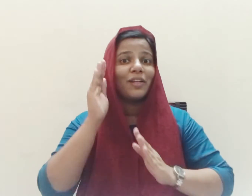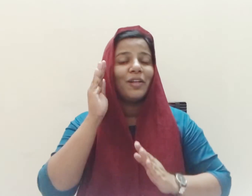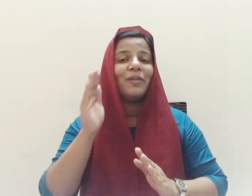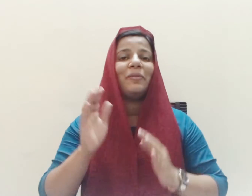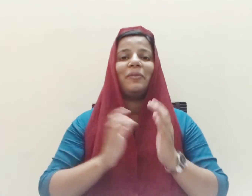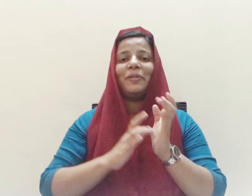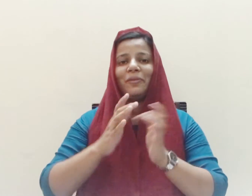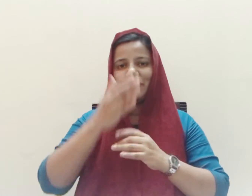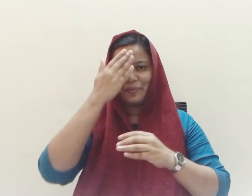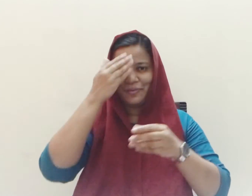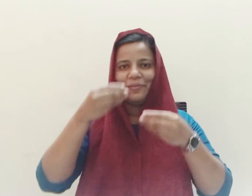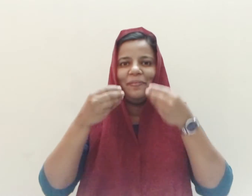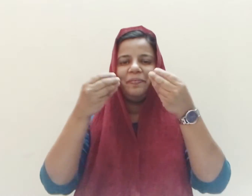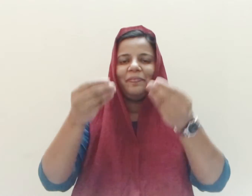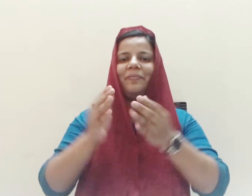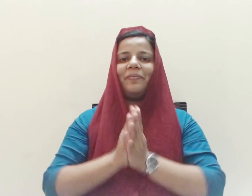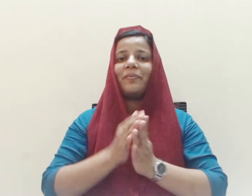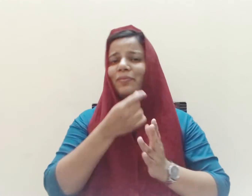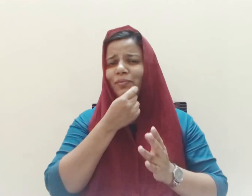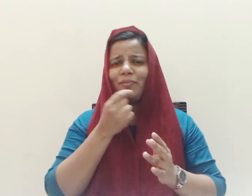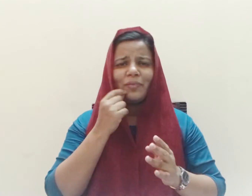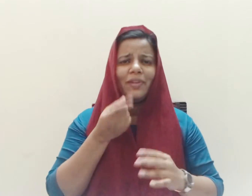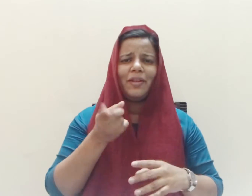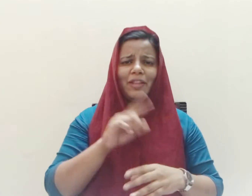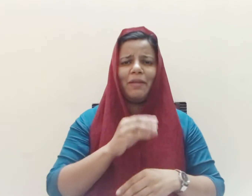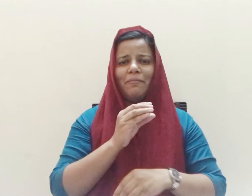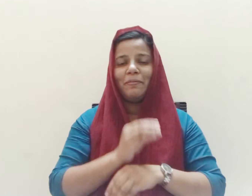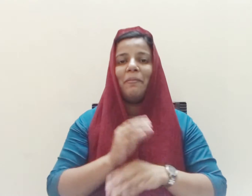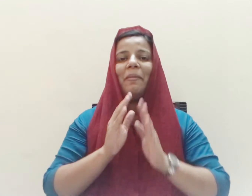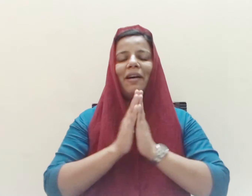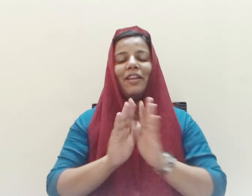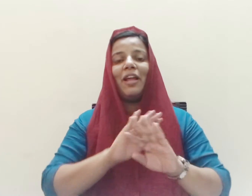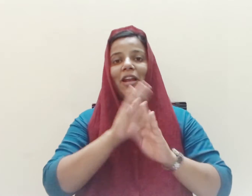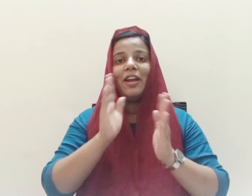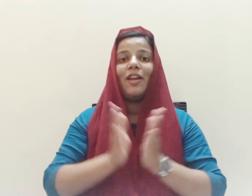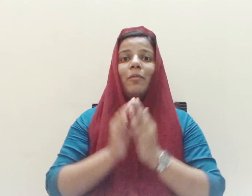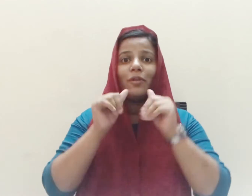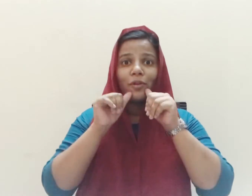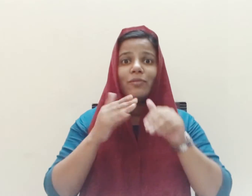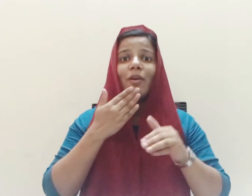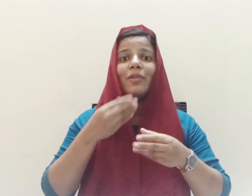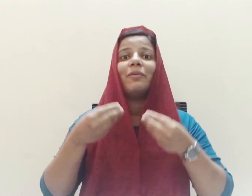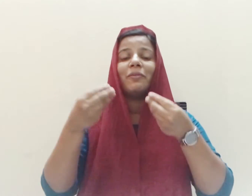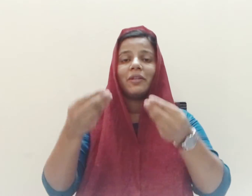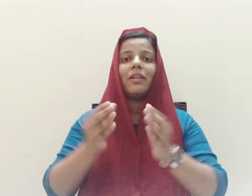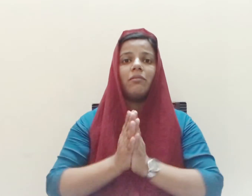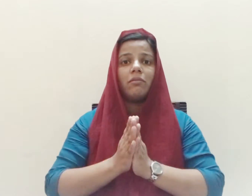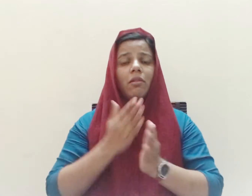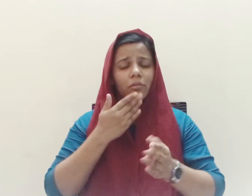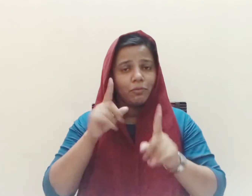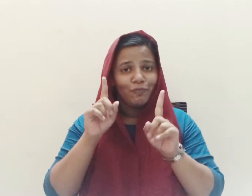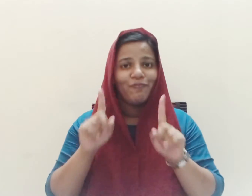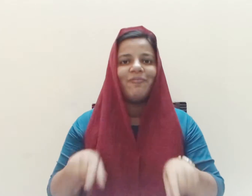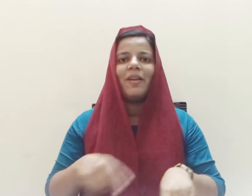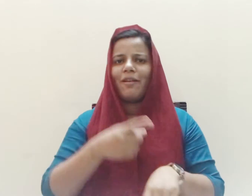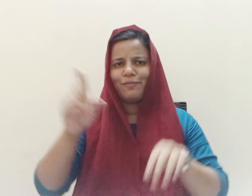കേട്ടല്ലേ കർത്താവ് ആമേൻ ആ ഫാസ്റ്റിംഗ് പ്രേരണയും ഇന്നലത്തെ സഭായോഗത്തെയും അനുഗ്രഹിച്ചത്. അതിന് നമ്മൾ നന്ദി പറയാൻ ബാധ്യസ്ഥര. അതുകൊണ്ടാണ് പറഞ്ഞ